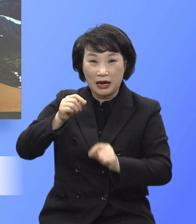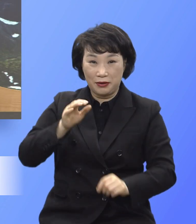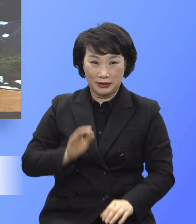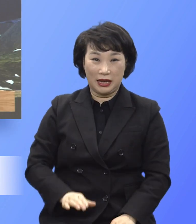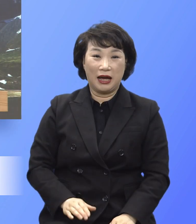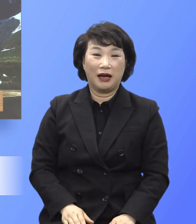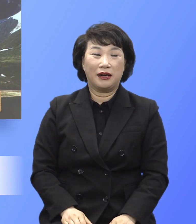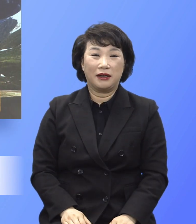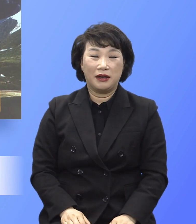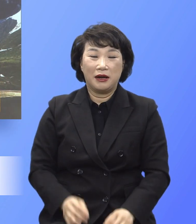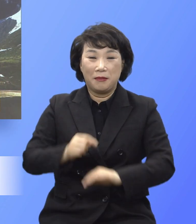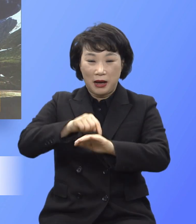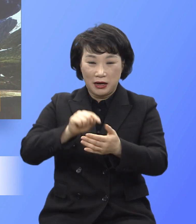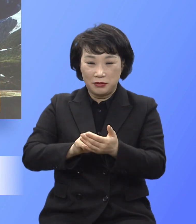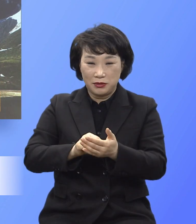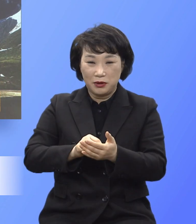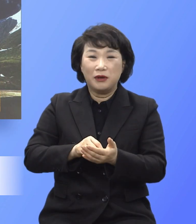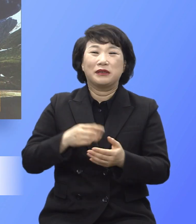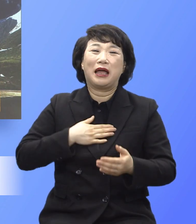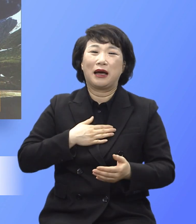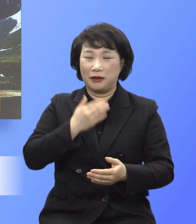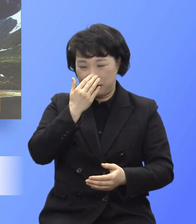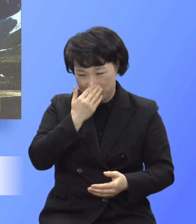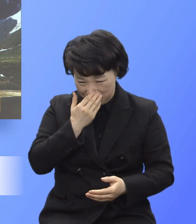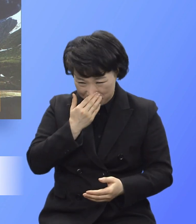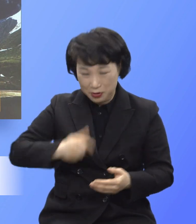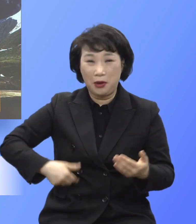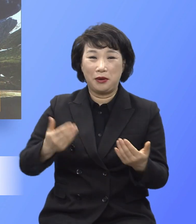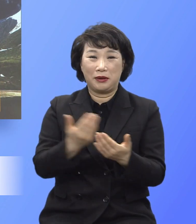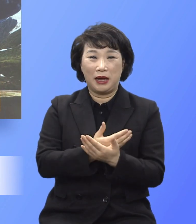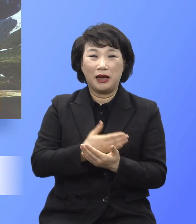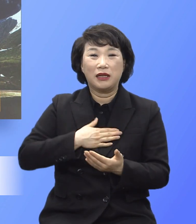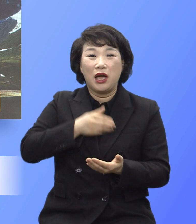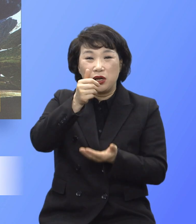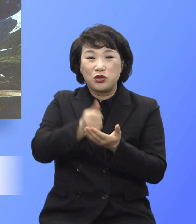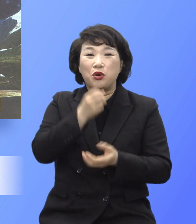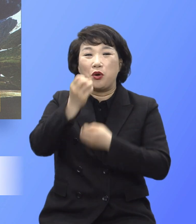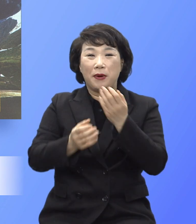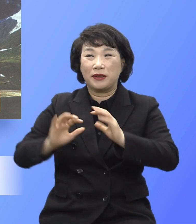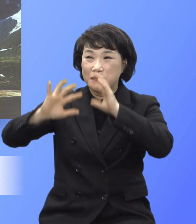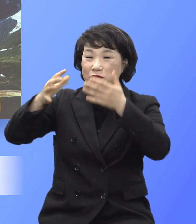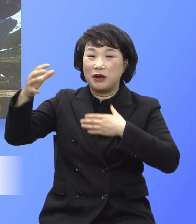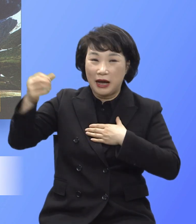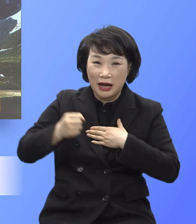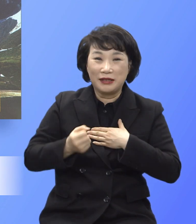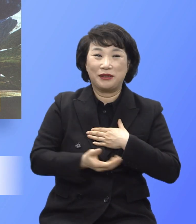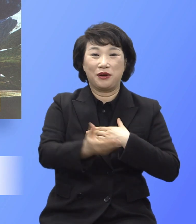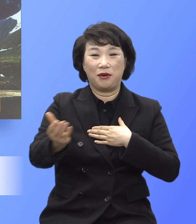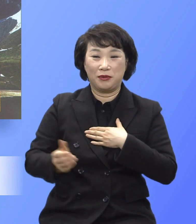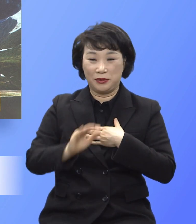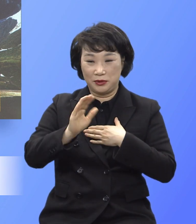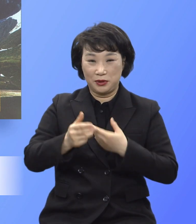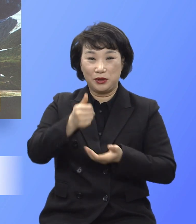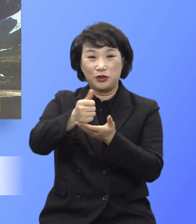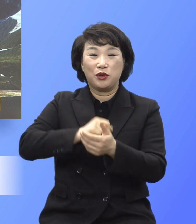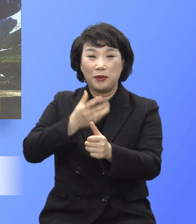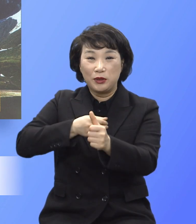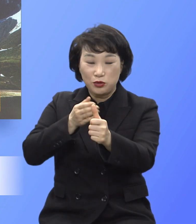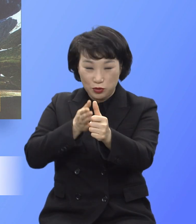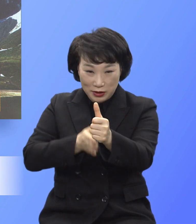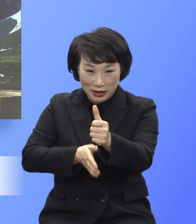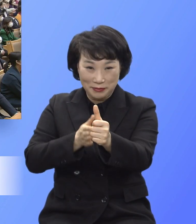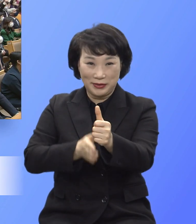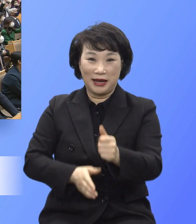가까웠느니라 마음으로 무릎을 꿇고 죄를 내놓고 천국을 소유하는 여러분 되기를 주님의